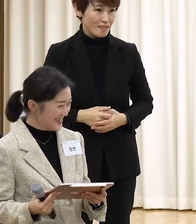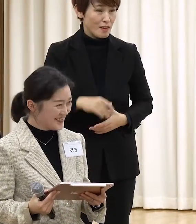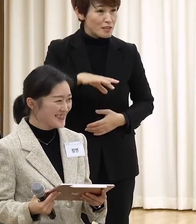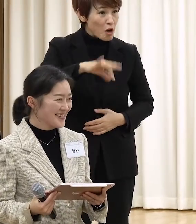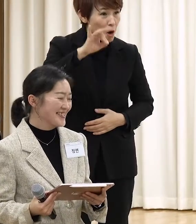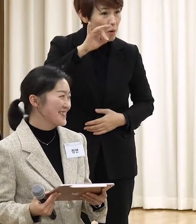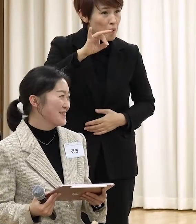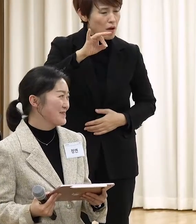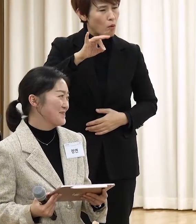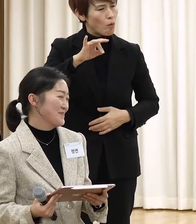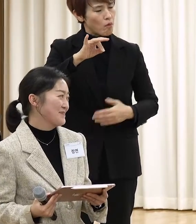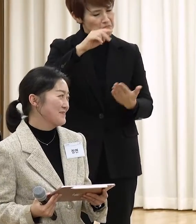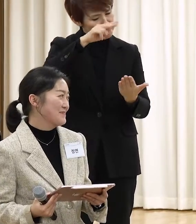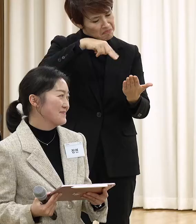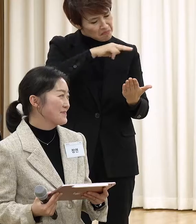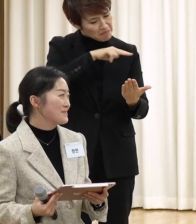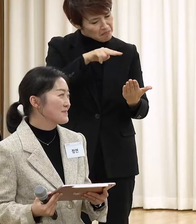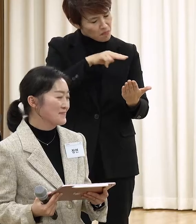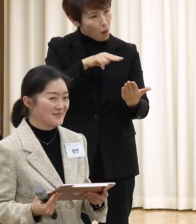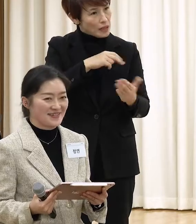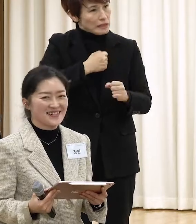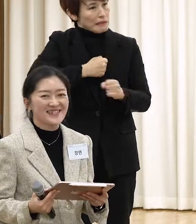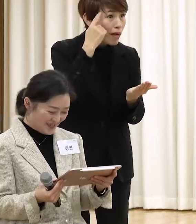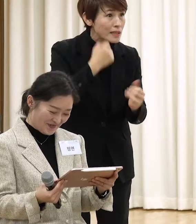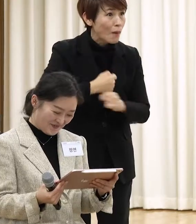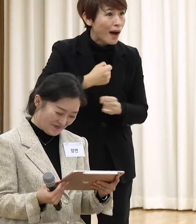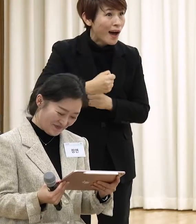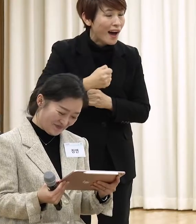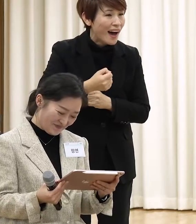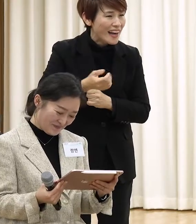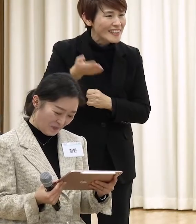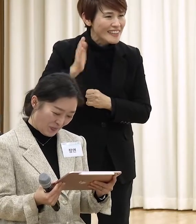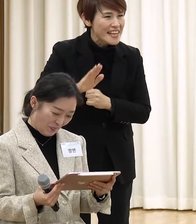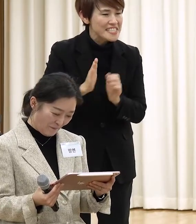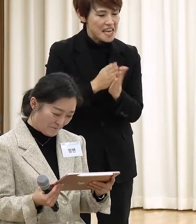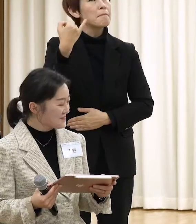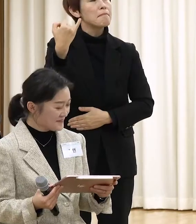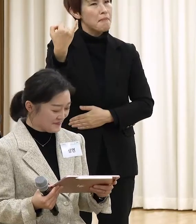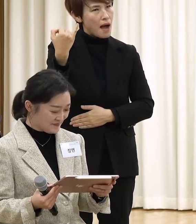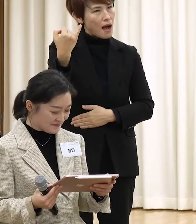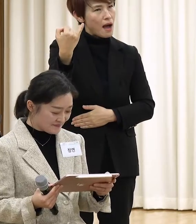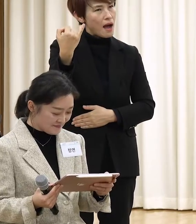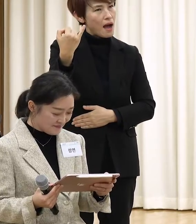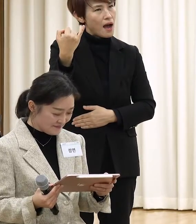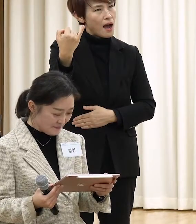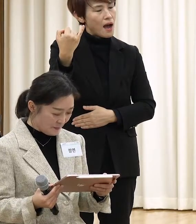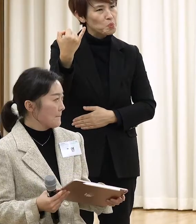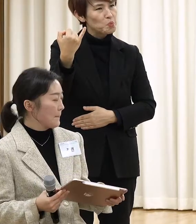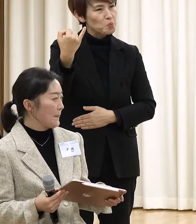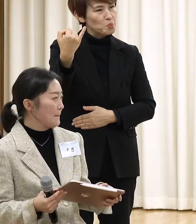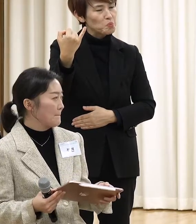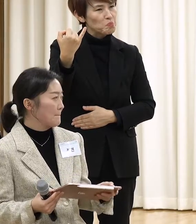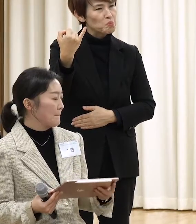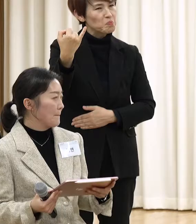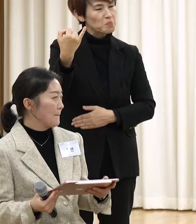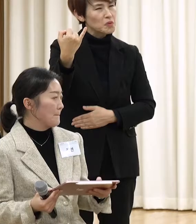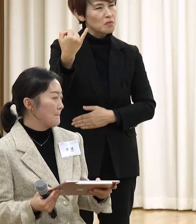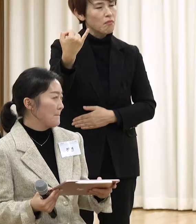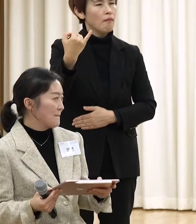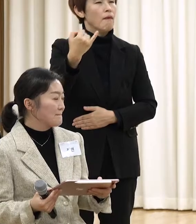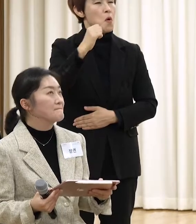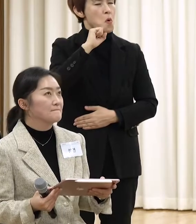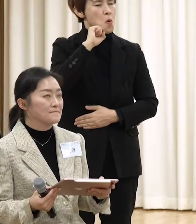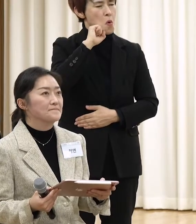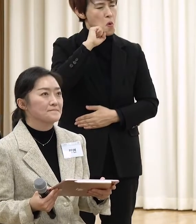읽고요. 처음 읽었을 때는 조금 당황을 했거든요. 이 책을 읽고 나니까 엄마라는 분들이 얼마나